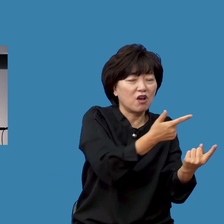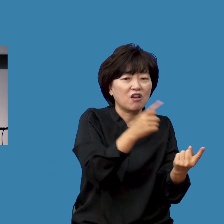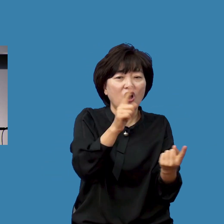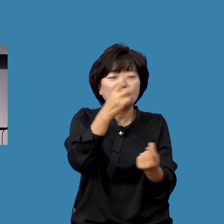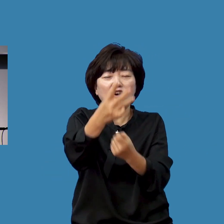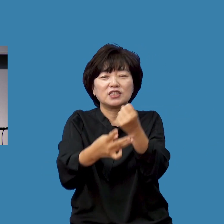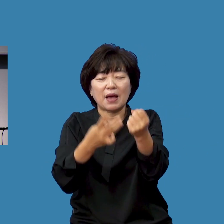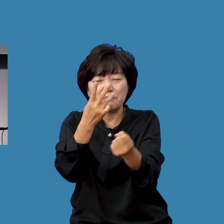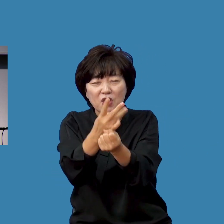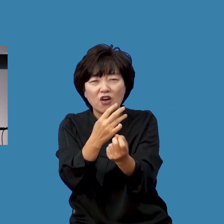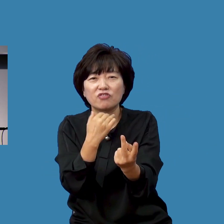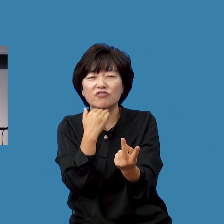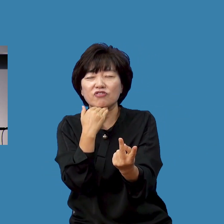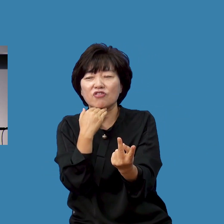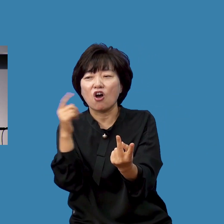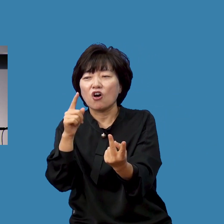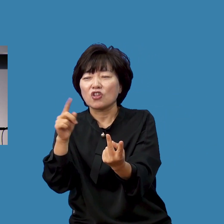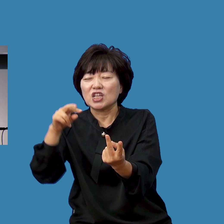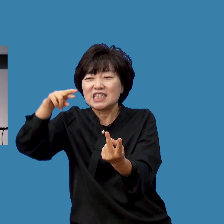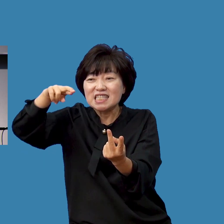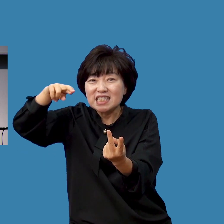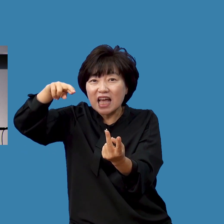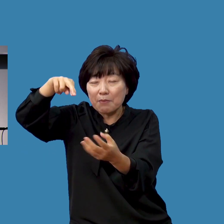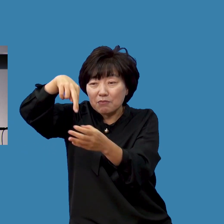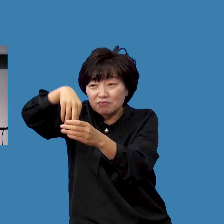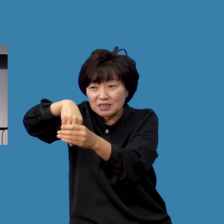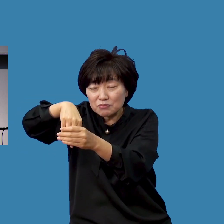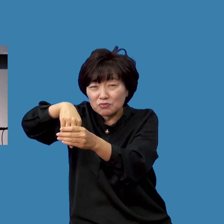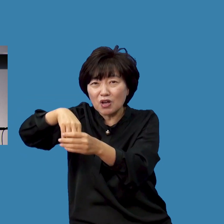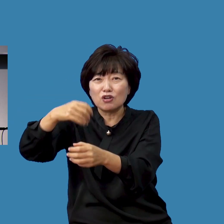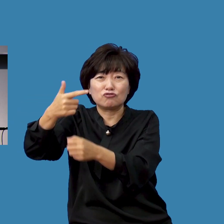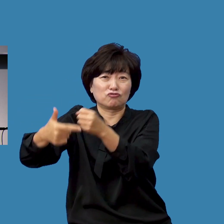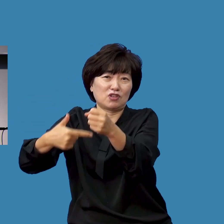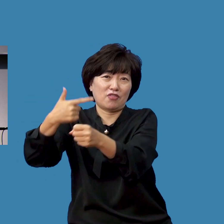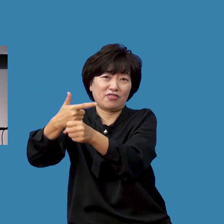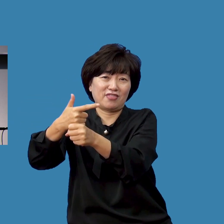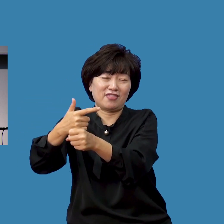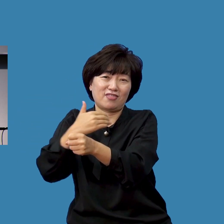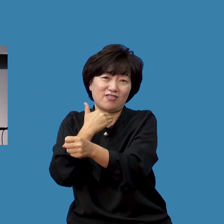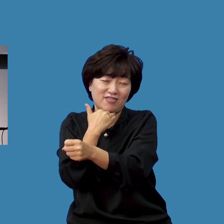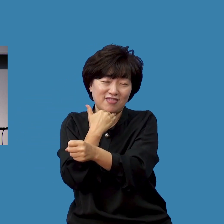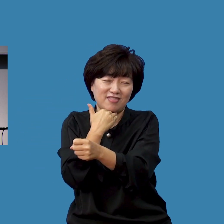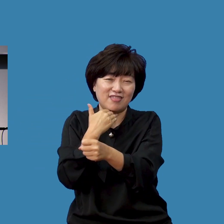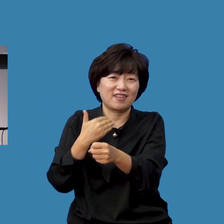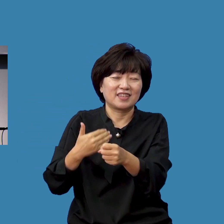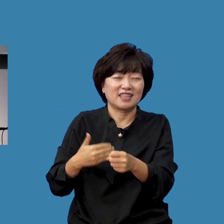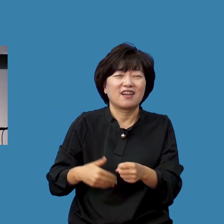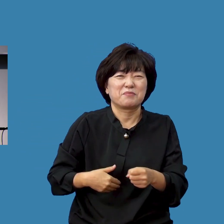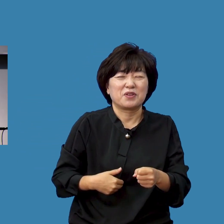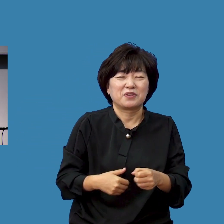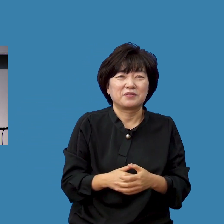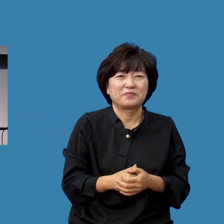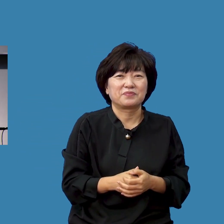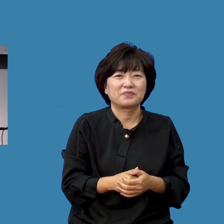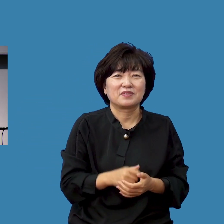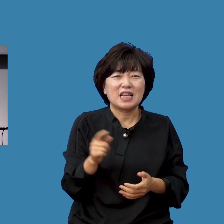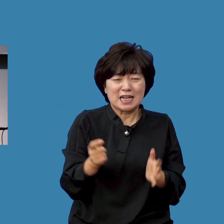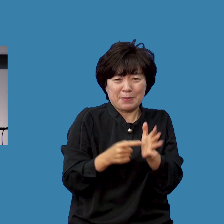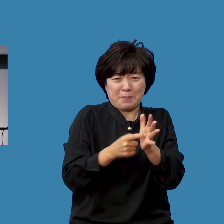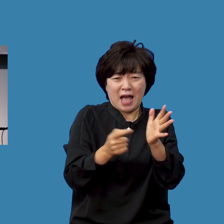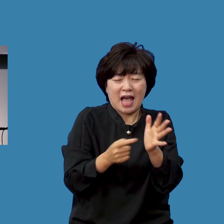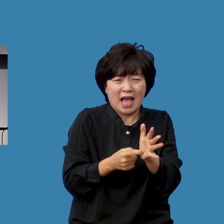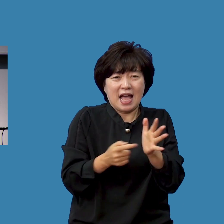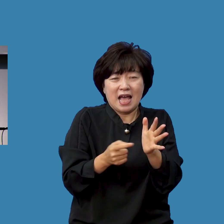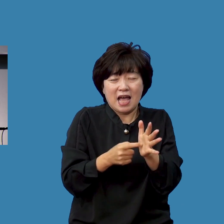건 한 3년 있어야 거둘 수 있고, 또 어떤 건 인삼 같은 경우는 6년이라며, 그러니까 6년 있어야 이제 거둘 수 있고, 그렇다는 거예요.